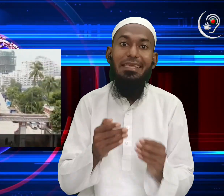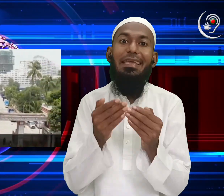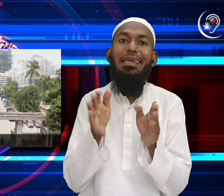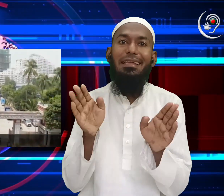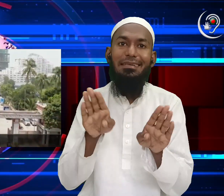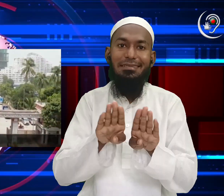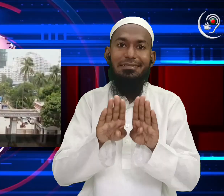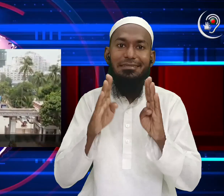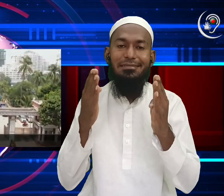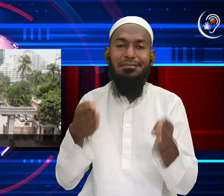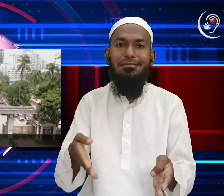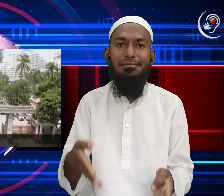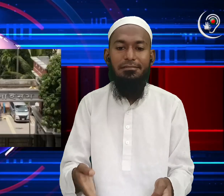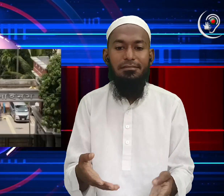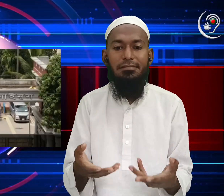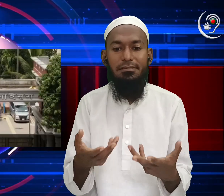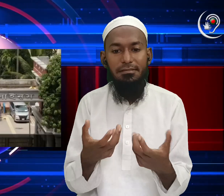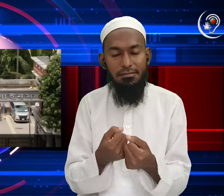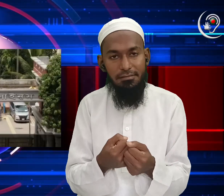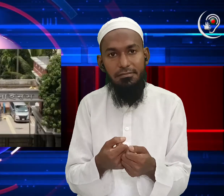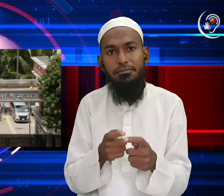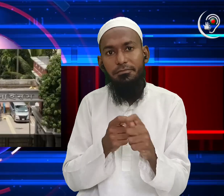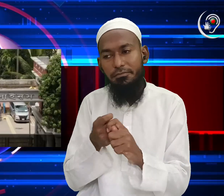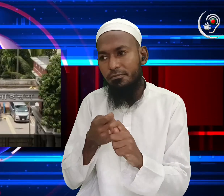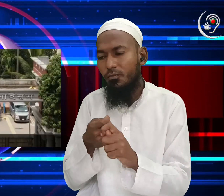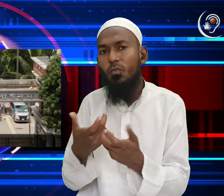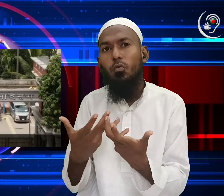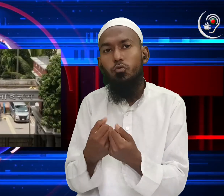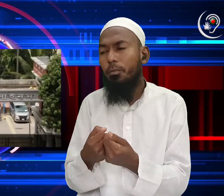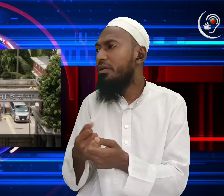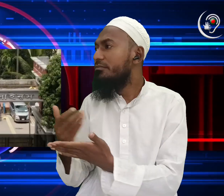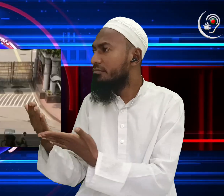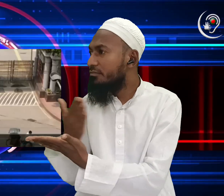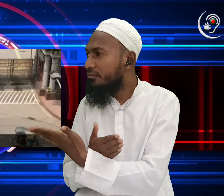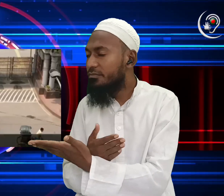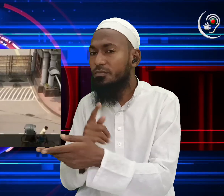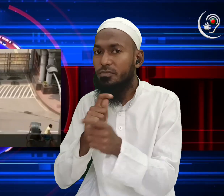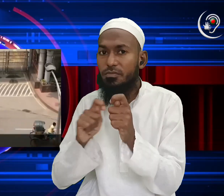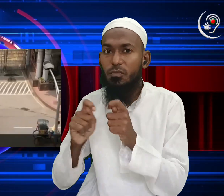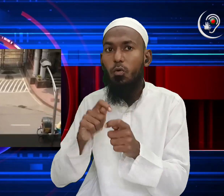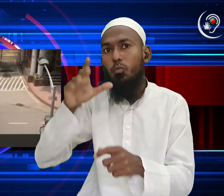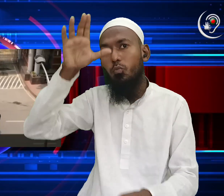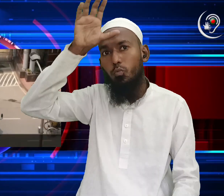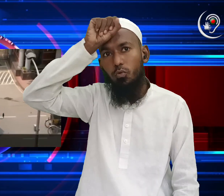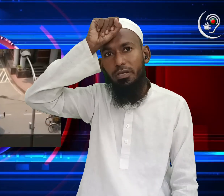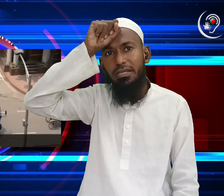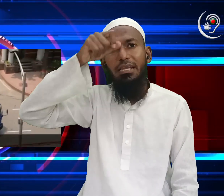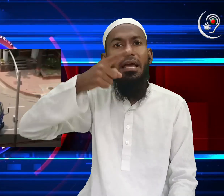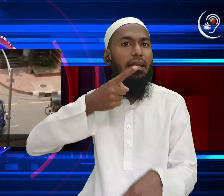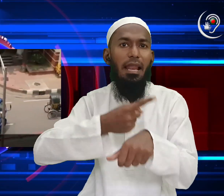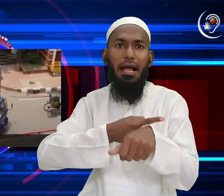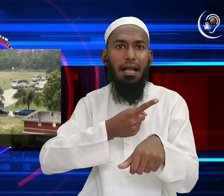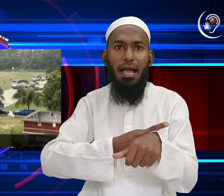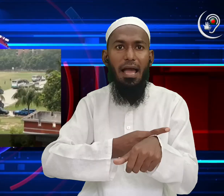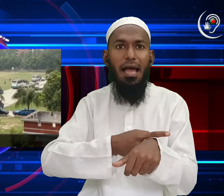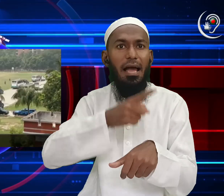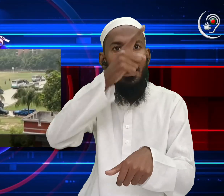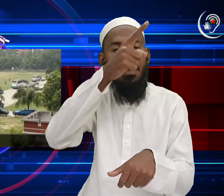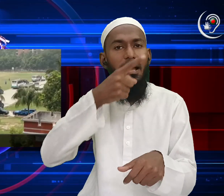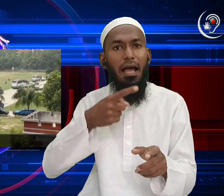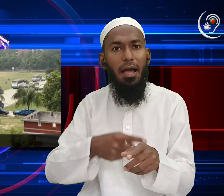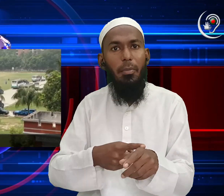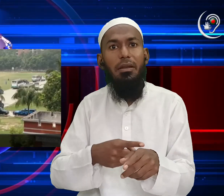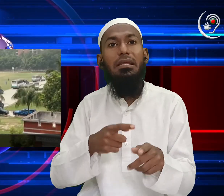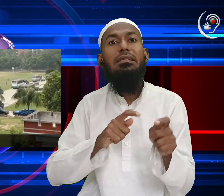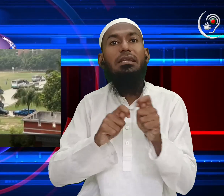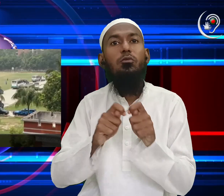অধিগ্রহণ নিয়ে জটিলতা কাটলেও নতুন করে আপত্তি জানিয়েছে পুলিশ। রাজারবাগ এবং এয়ারপোর্টের সামনের পাতাল মেট্রো রেল স্টেশনে ওঠানামার সিঁড়ি